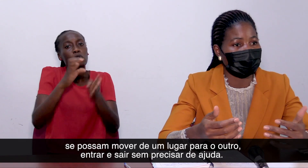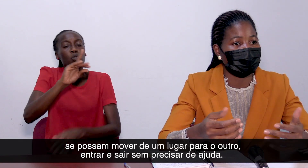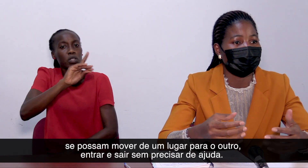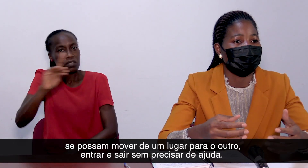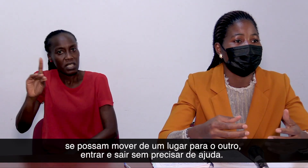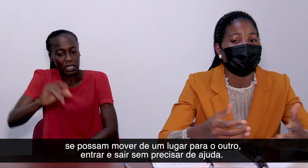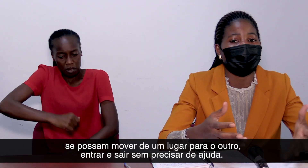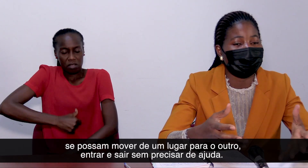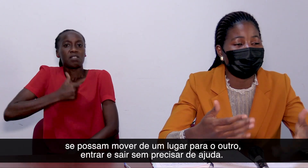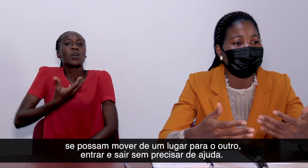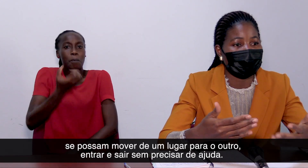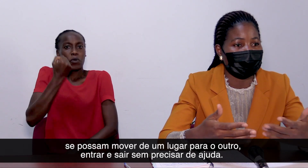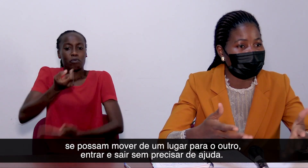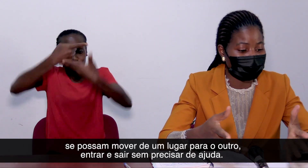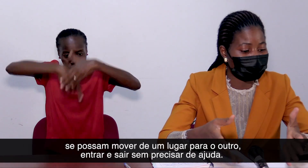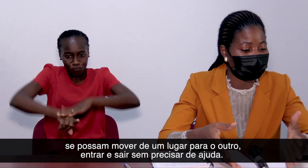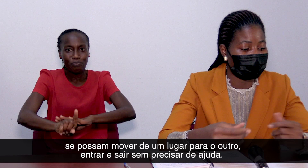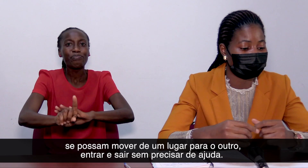sair, sem precisar de ajuda.